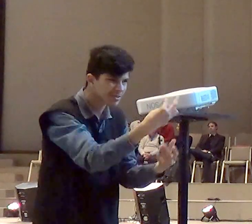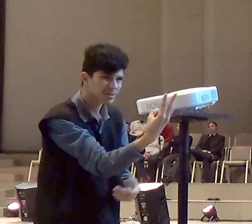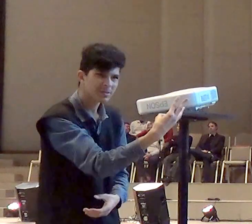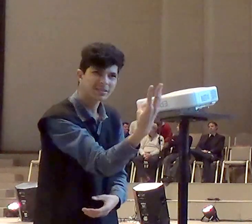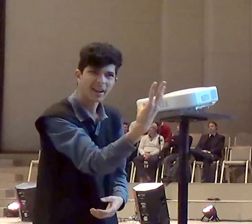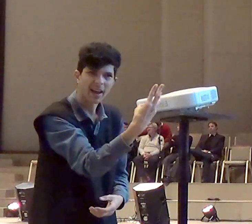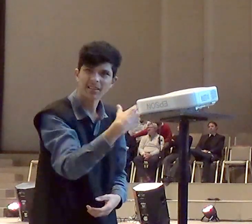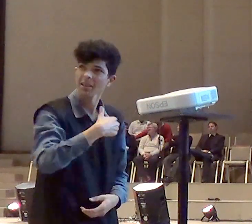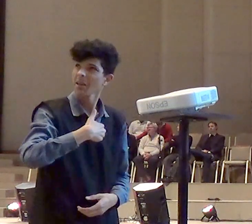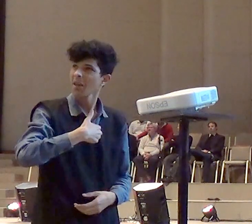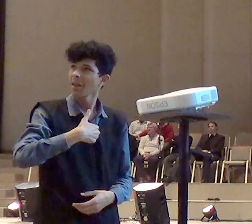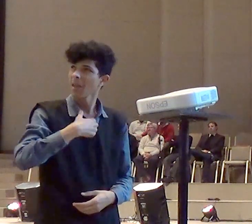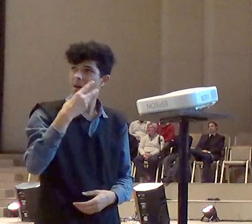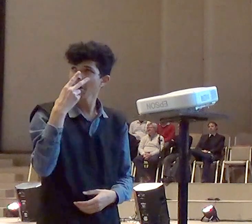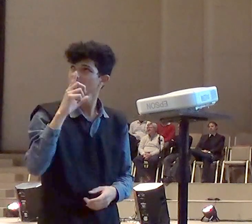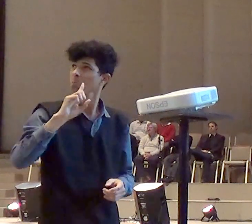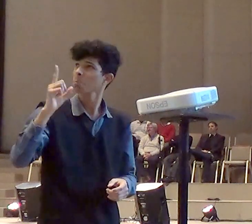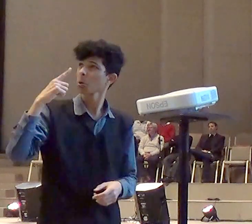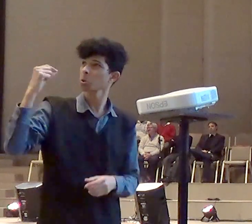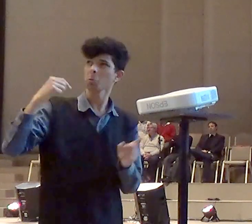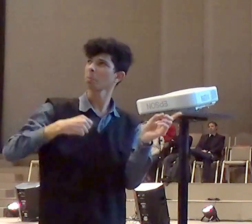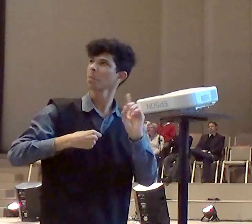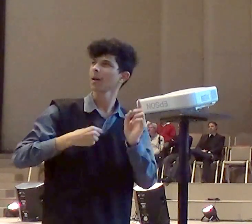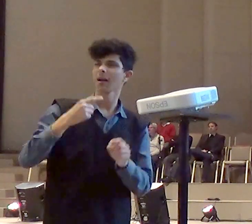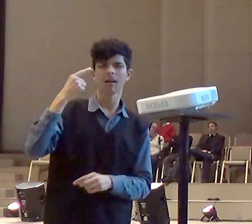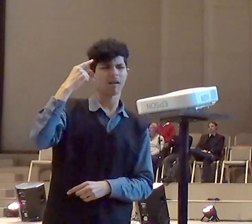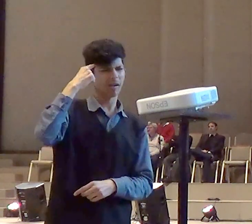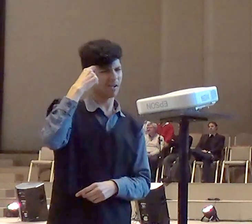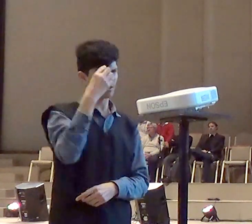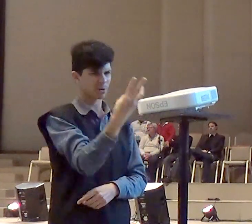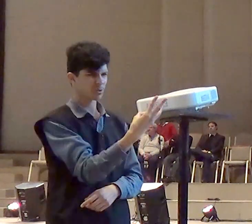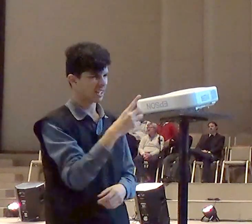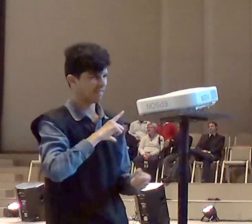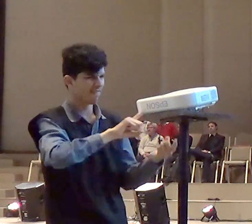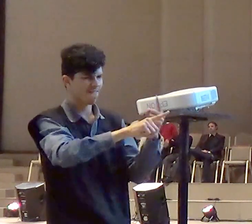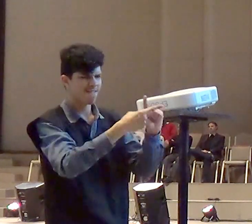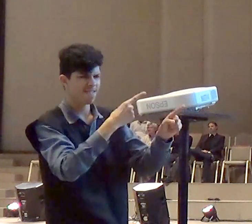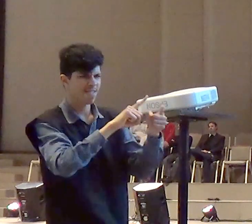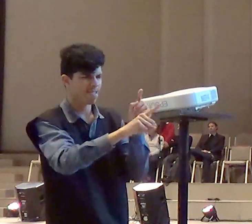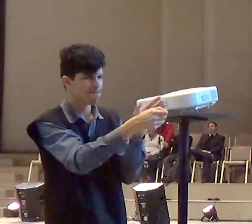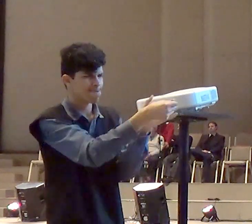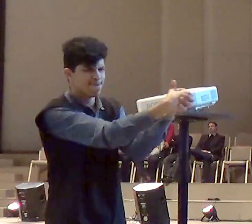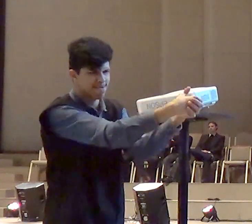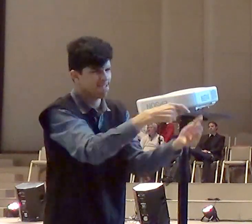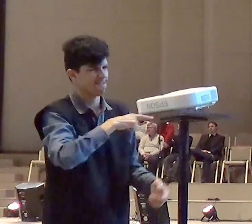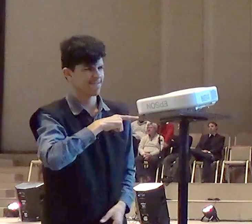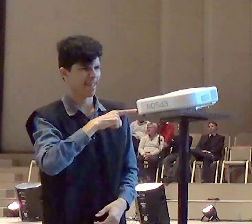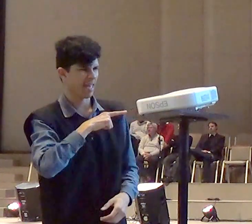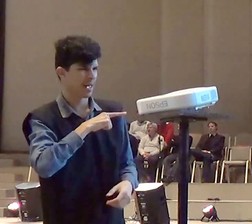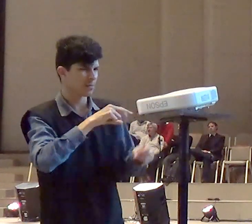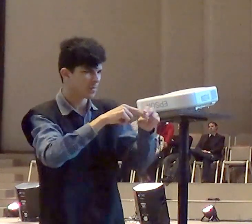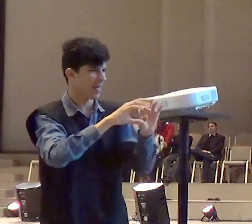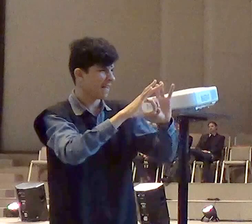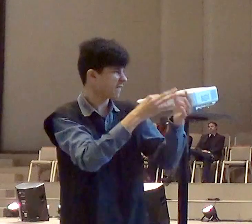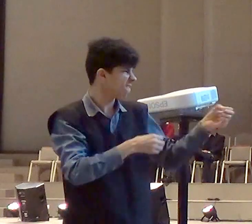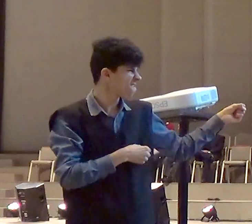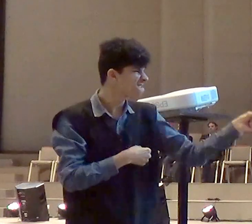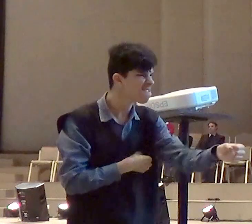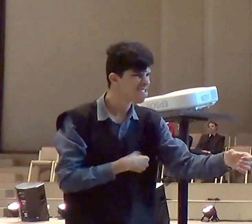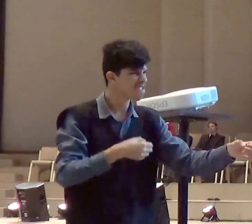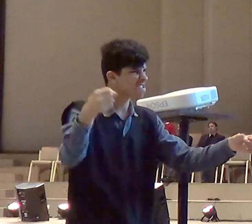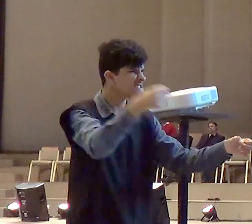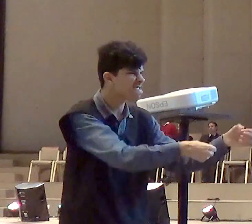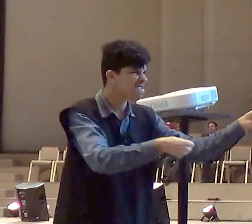esse cara aí tem tamanho intencionado tá querendo organizar e ele sabia que datan abriram